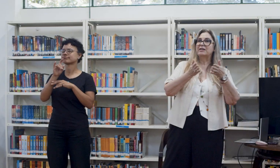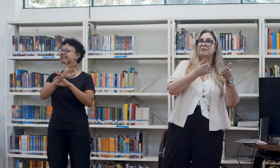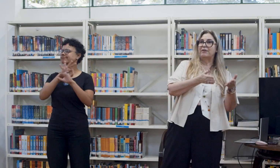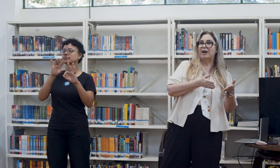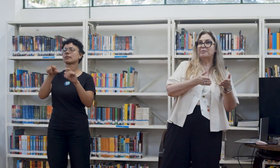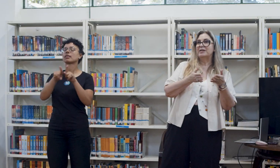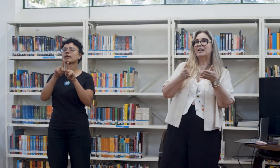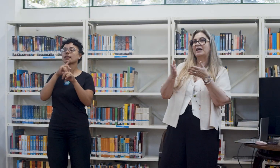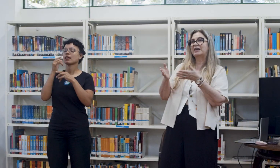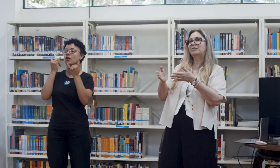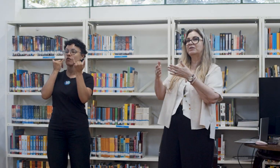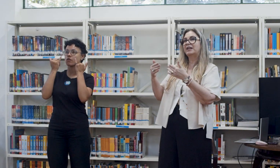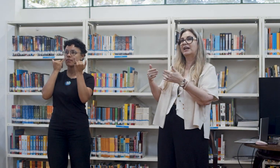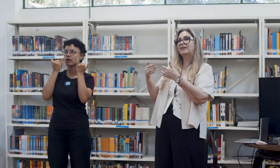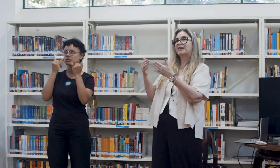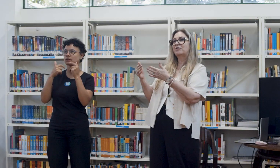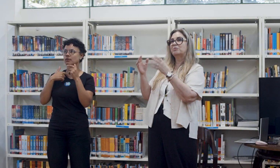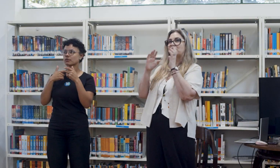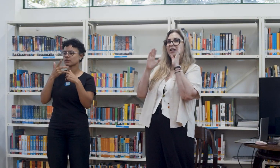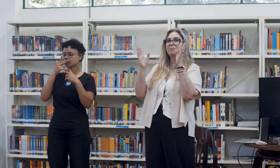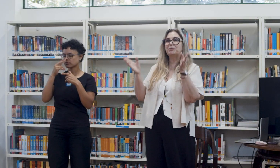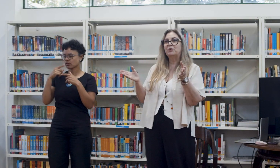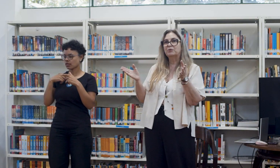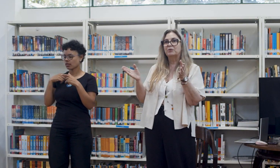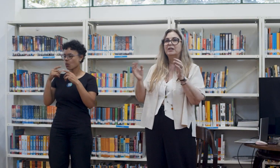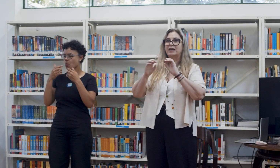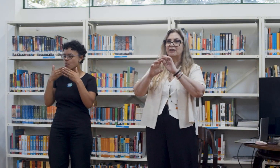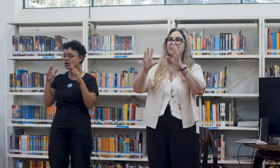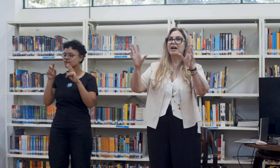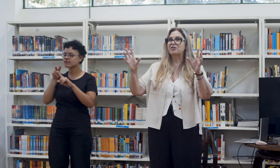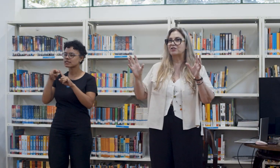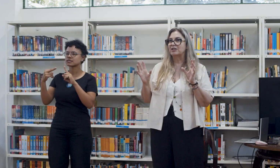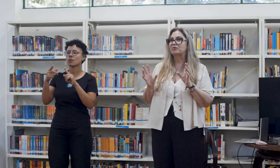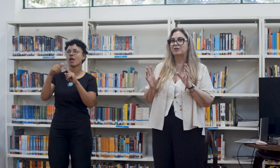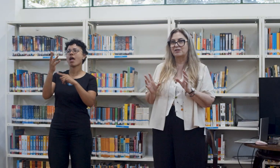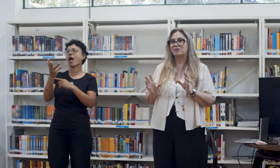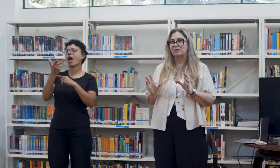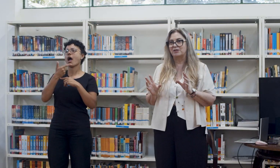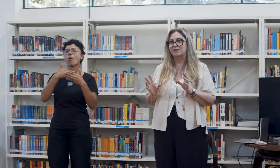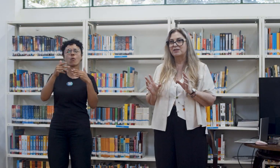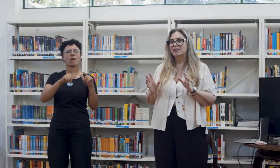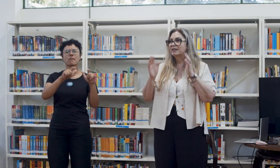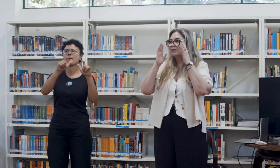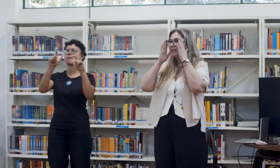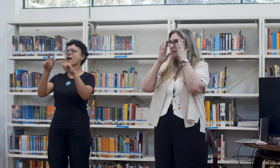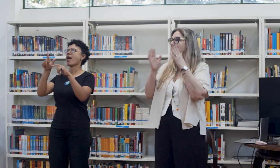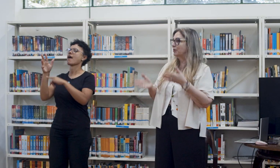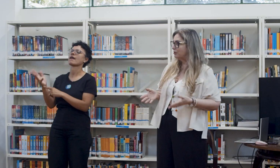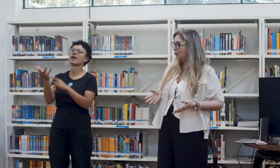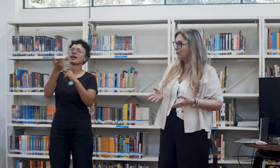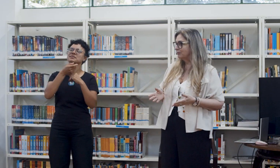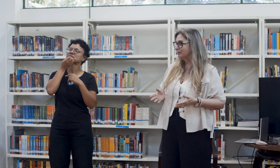que informa aquilo que ela tem como janela para o mundo, que ela vê arte em todas as coisas. Então,